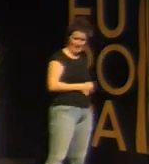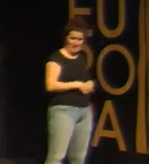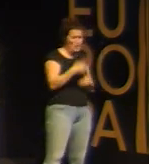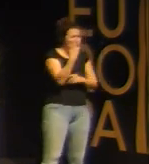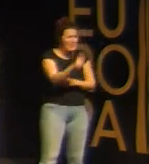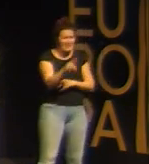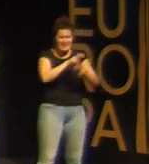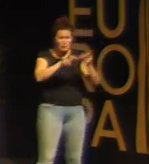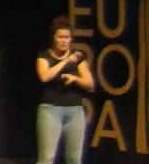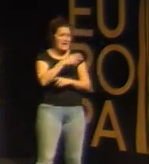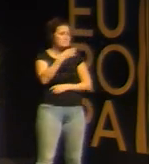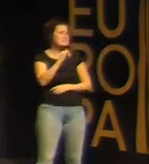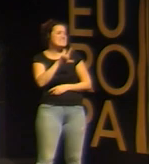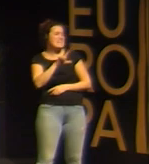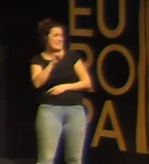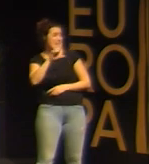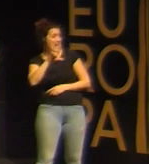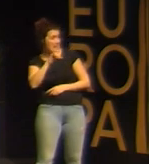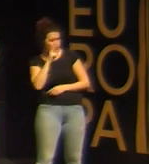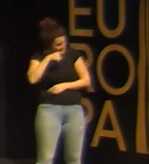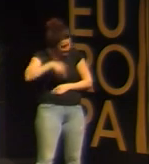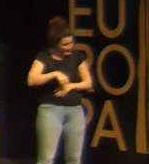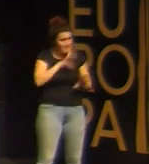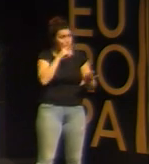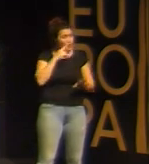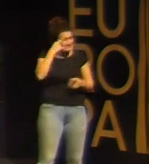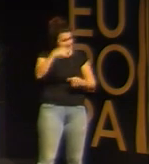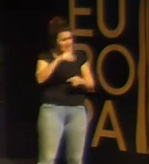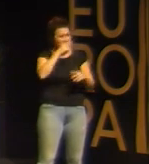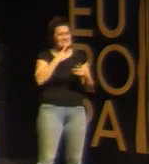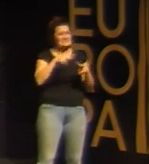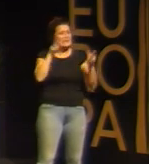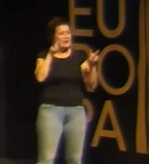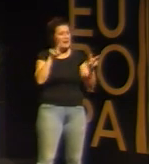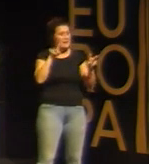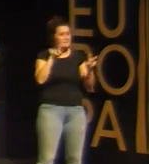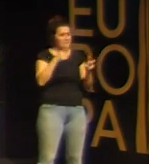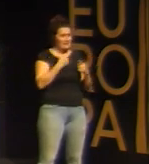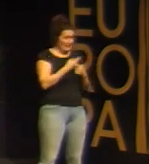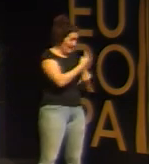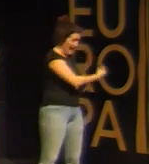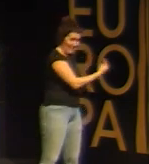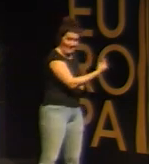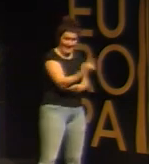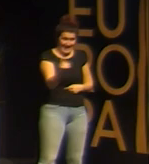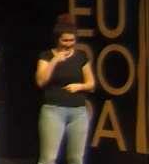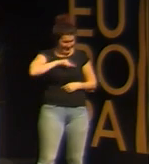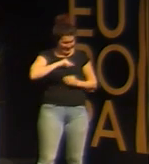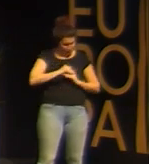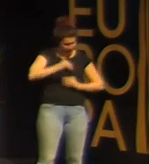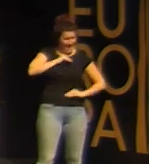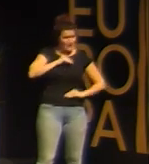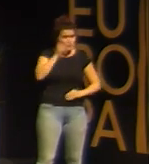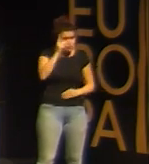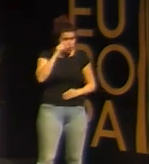a billy elliot que también pero es que resulta que la dimensión de excelencia que tiene cada persona dentro sólo la puede encontrar